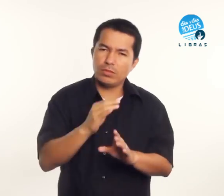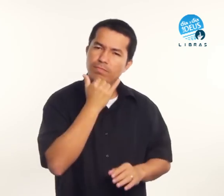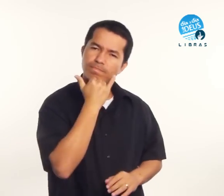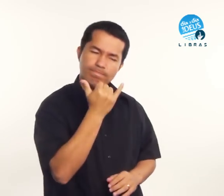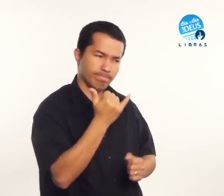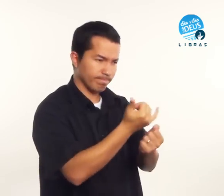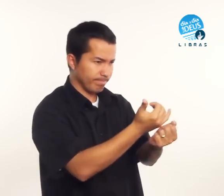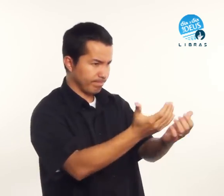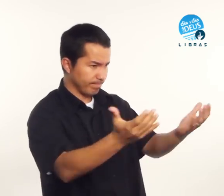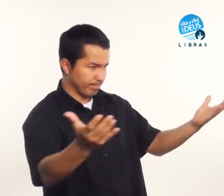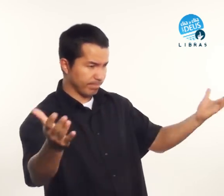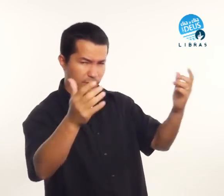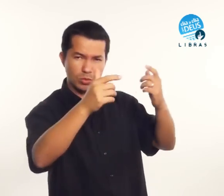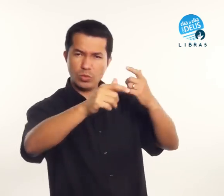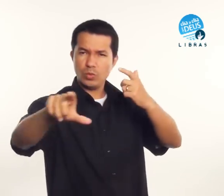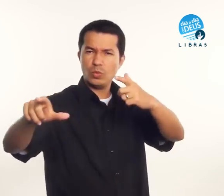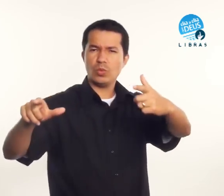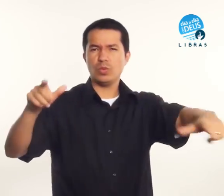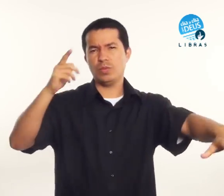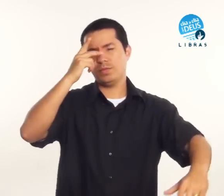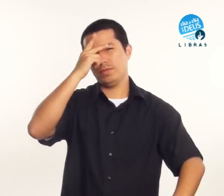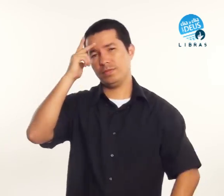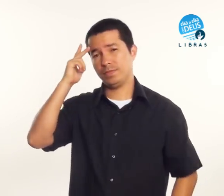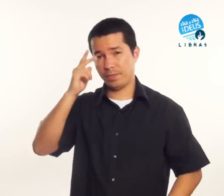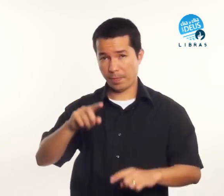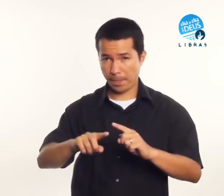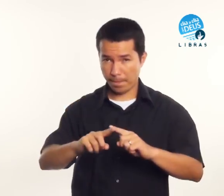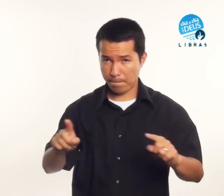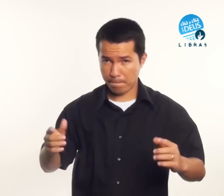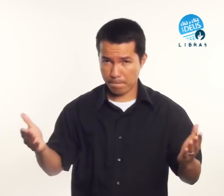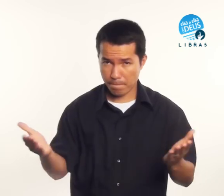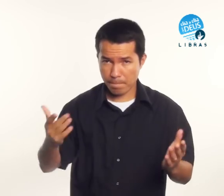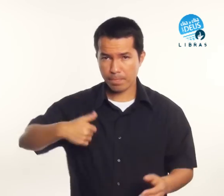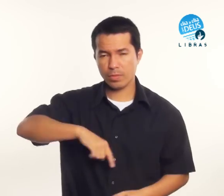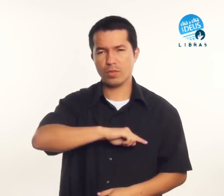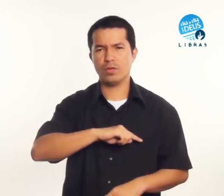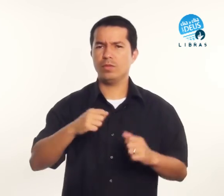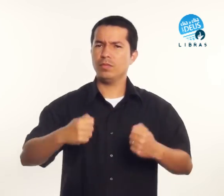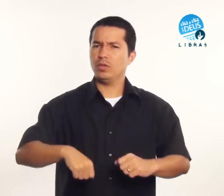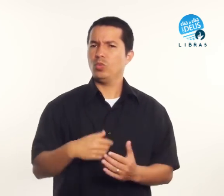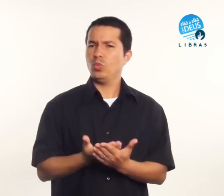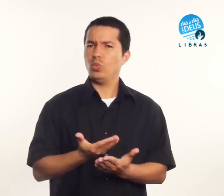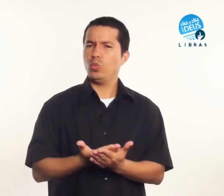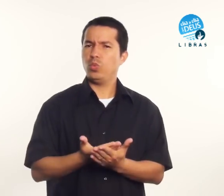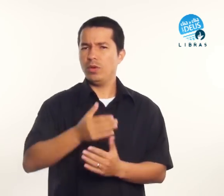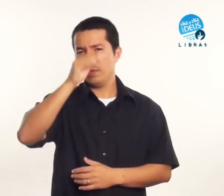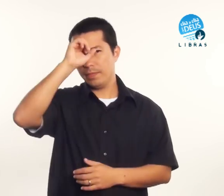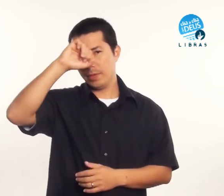outros. Mas agora, esse texto vai nos mostrar a necessidade que temos